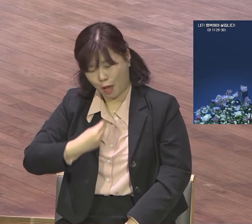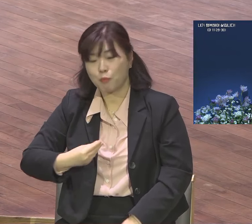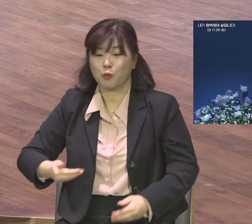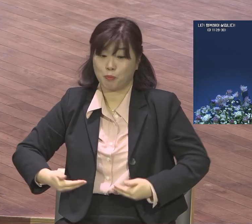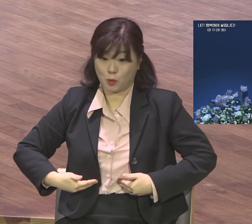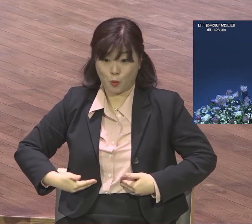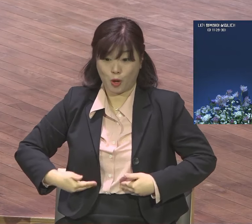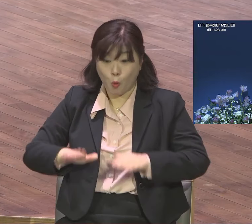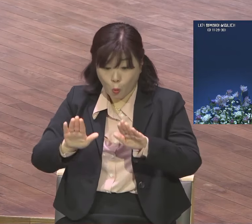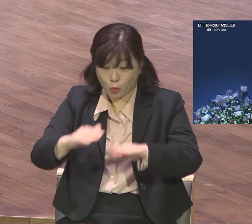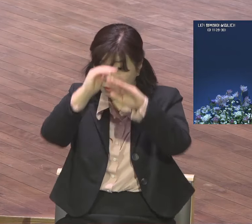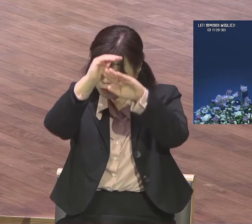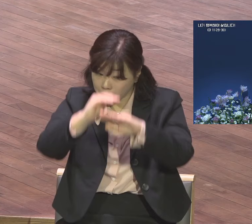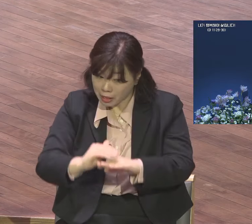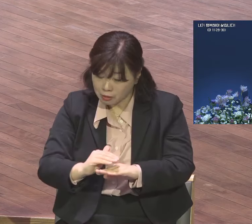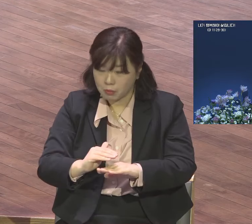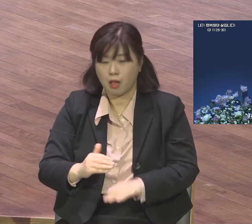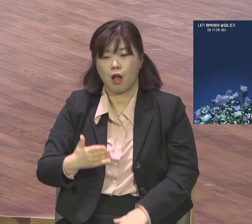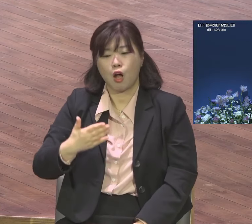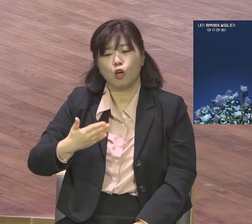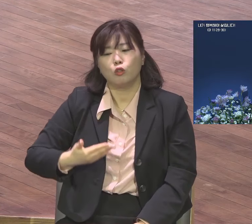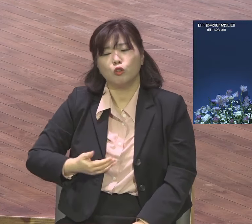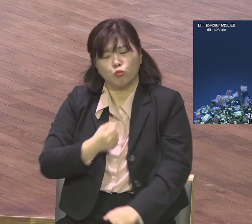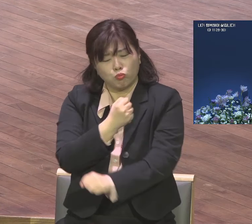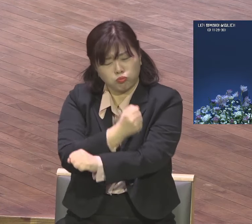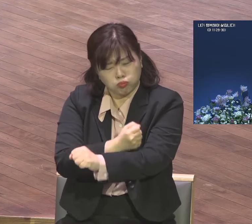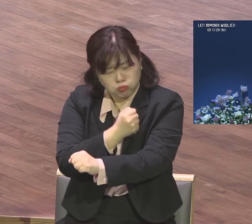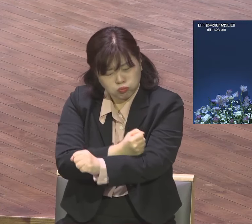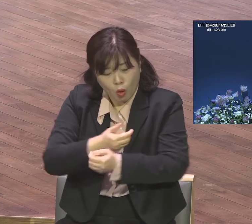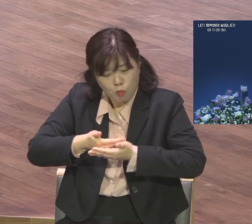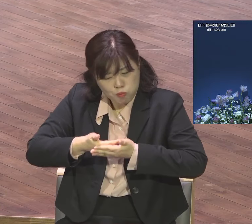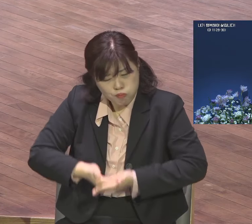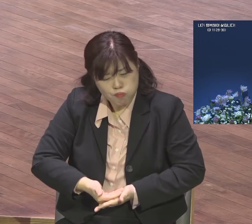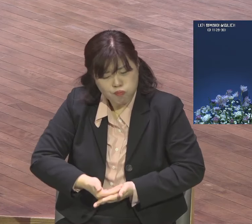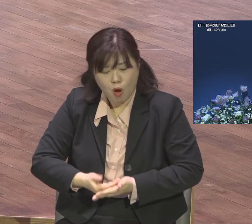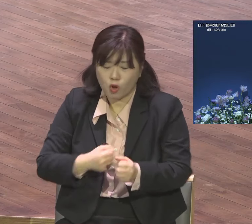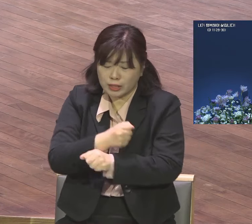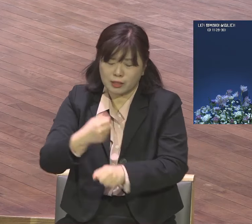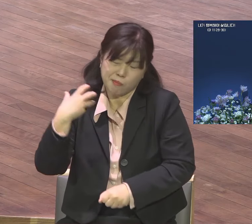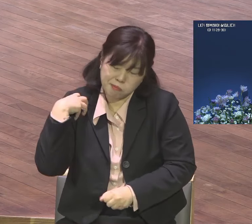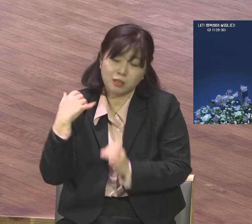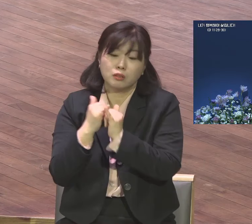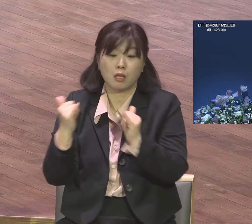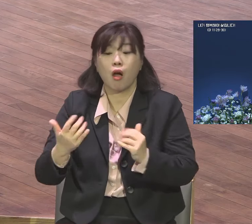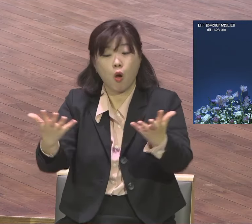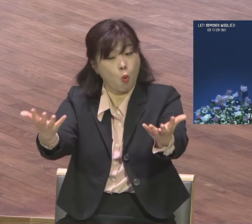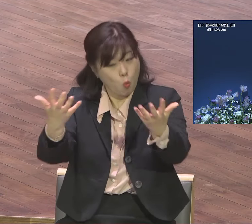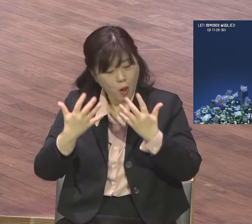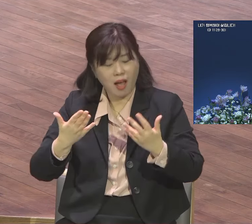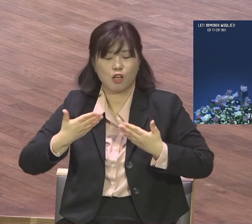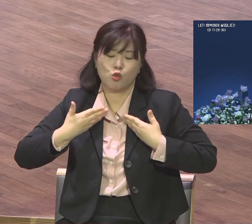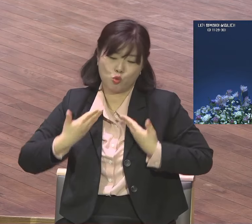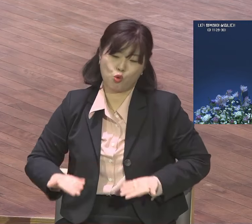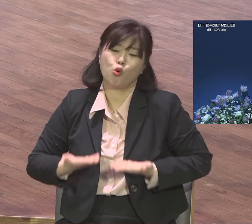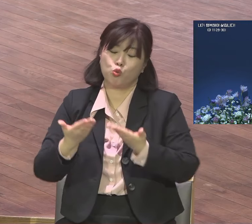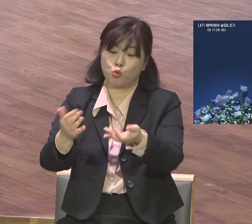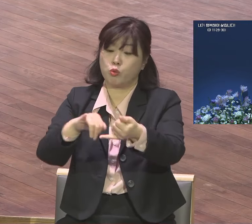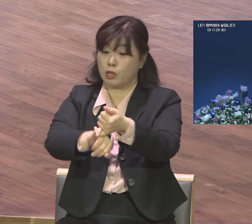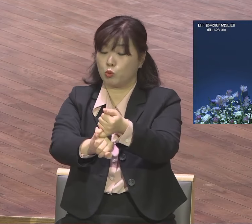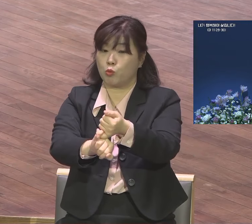하리라. 예수님께서 쉼을 주시고 힘을 주시겠다고 말씀하십니다. 참된